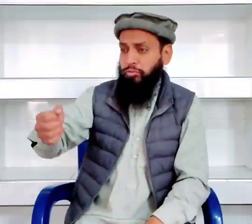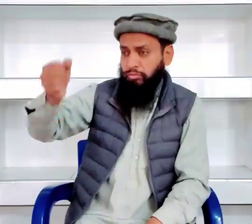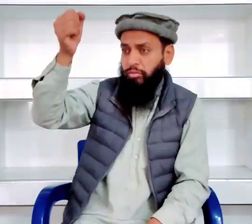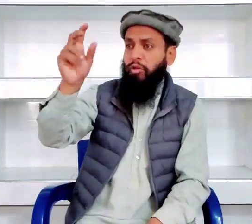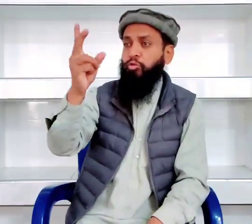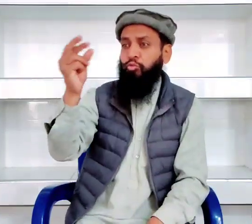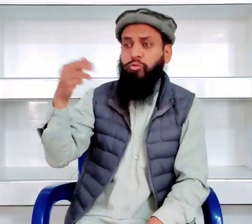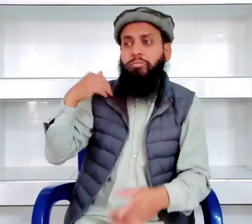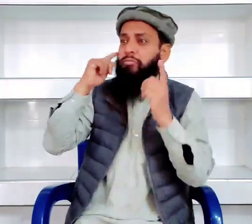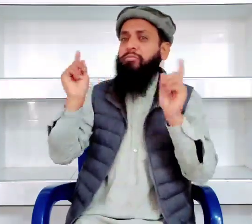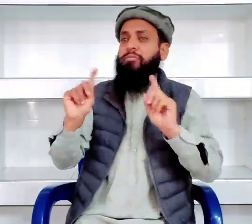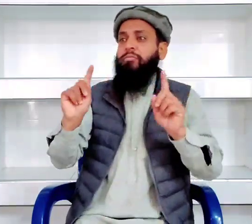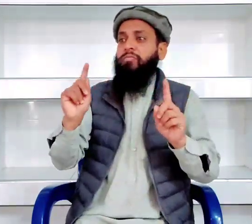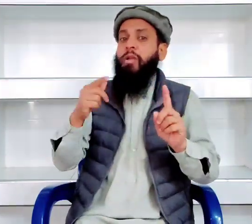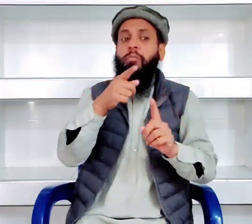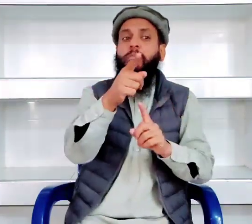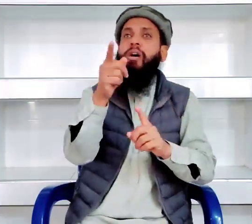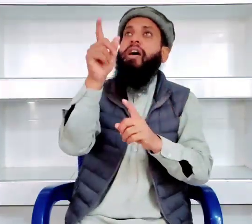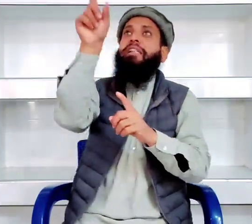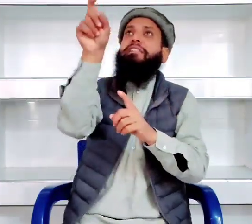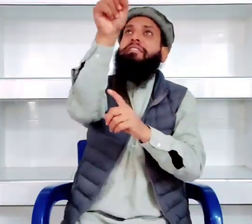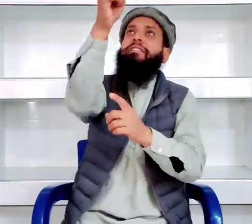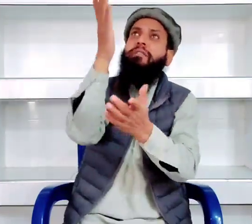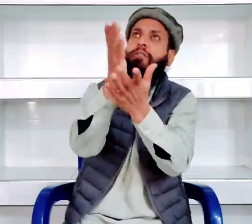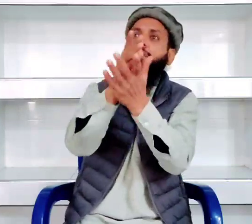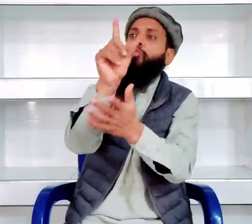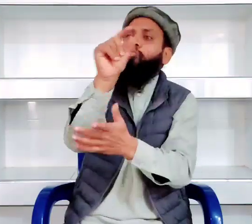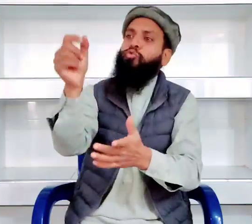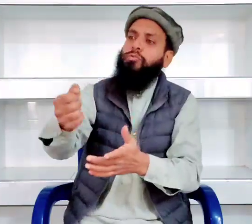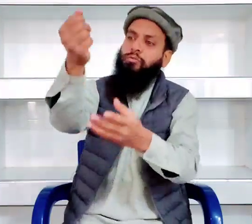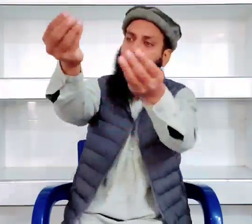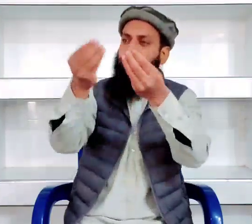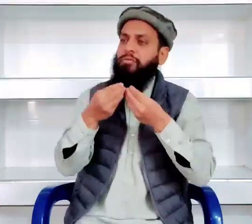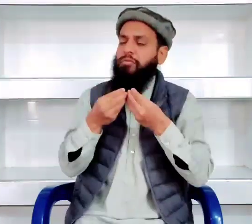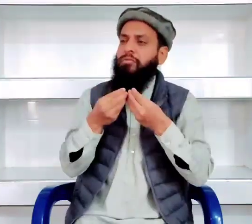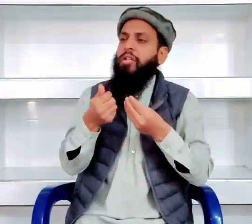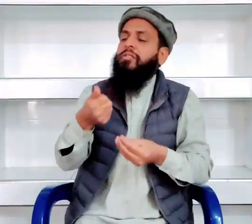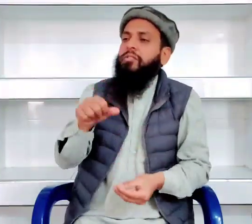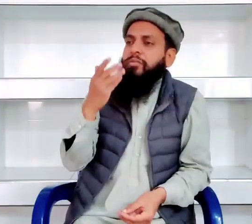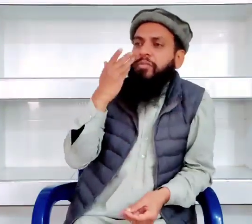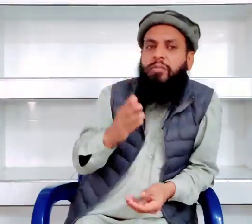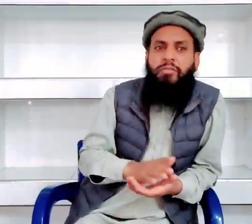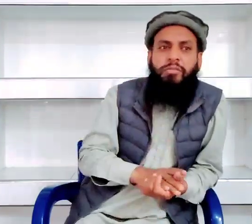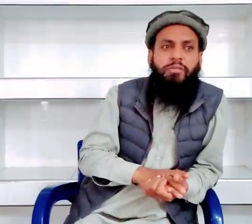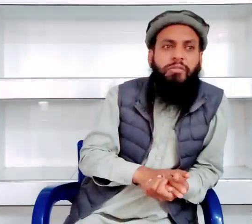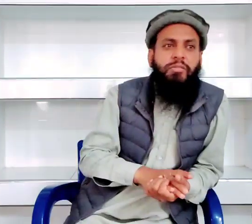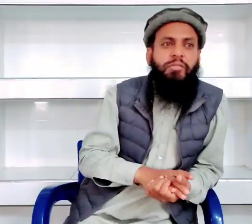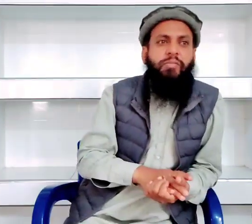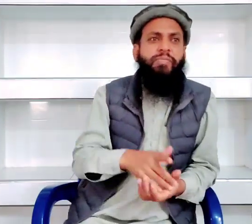ਹੈ ਠੀਕ ਹੈ ਇਹਦੇ ਤੋਂ ਰਸੂਲullah ਸੱਲੱਲਾਹੁ ਅਲੈਹਿ ਵਸੱਲਮ ਨੇ ਮਨਾ ਕਰਵਾਇਆ ਐਸੀ ਗੱਲ ਕਰਨਾ